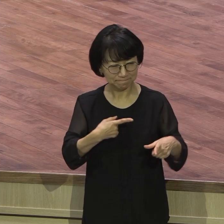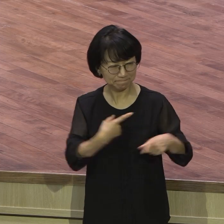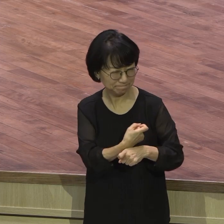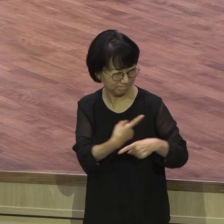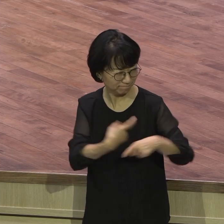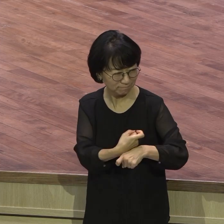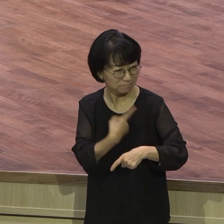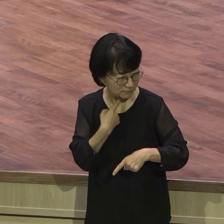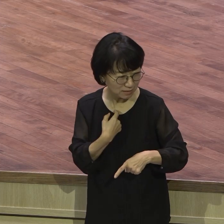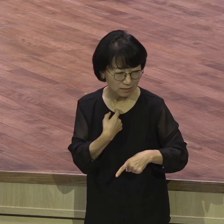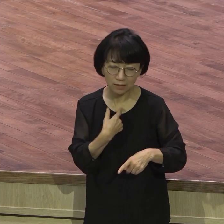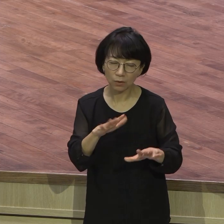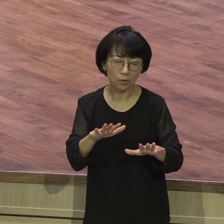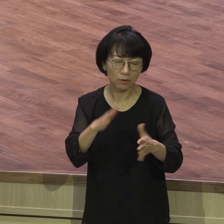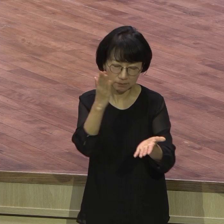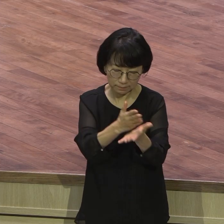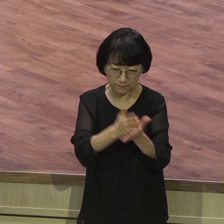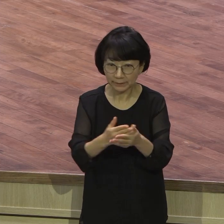새 사람은 그래 안 해요